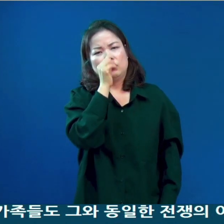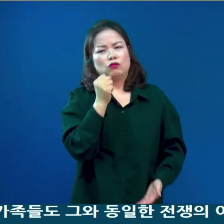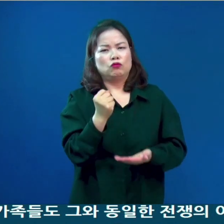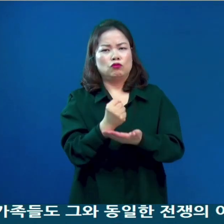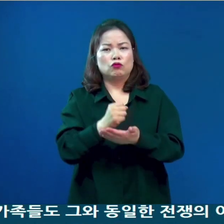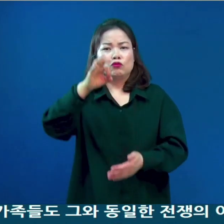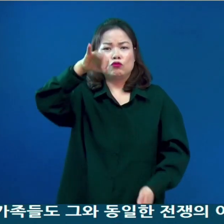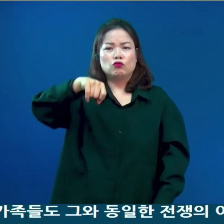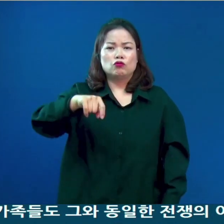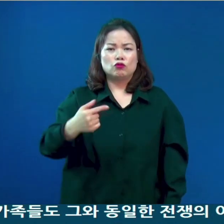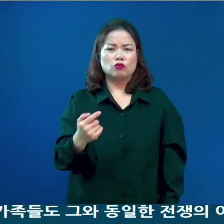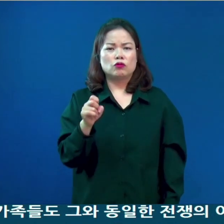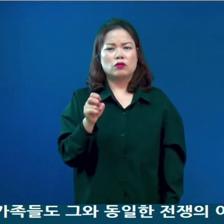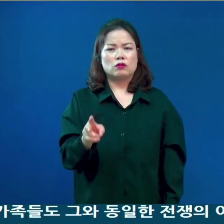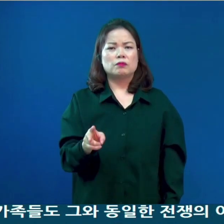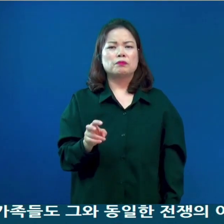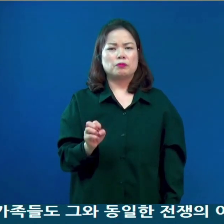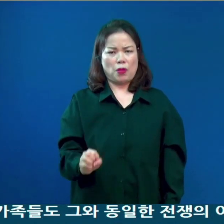것이에요.